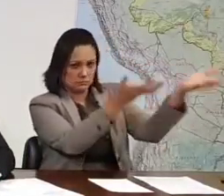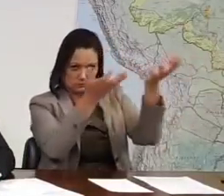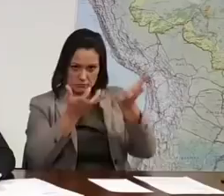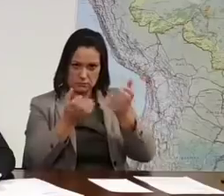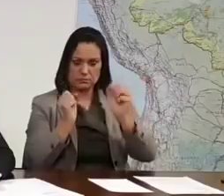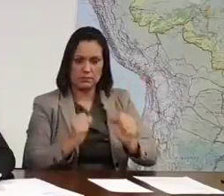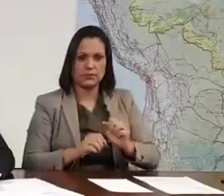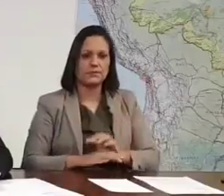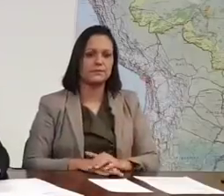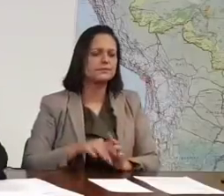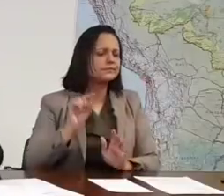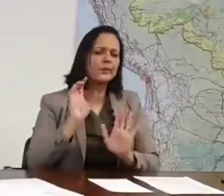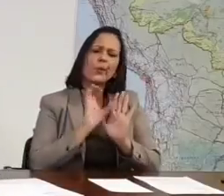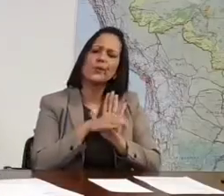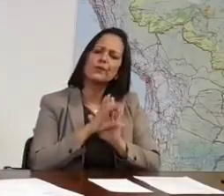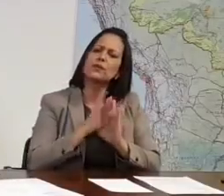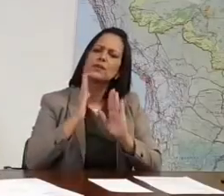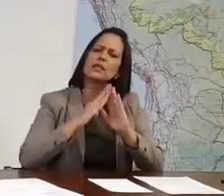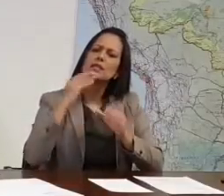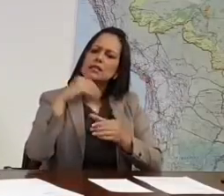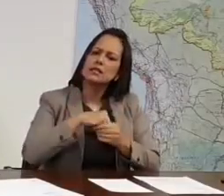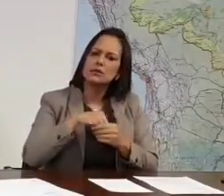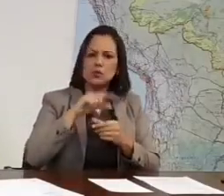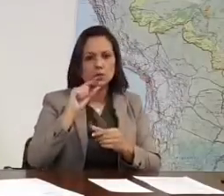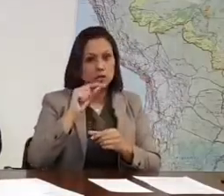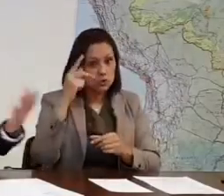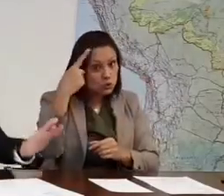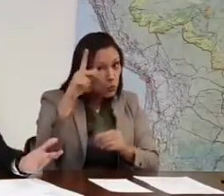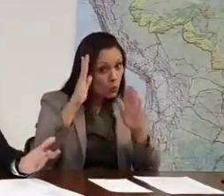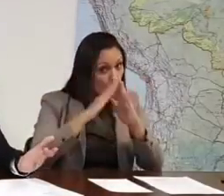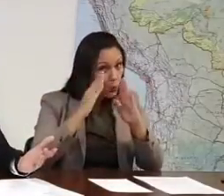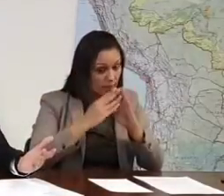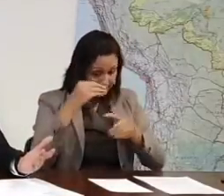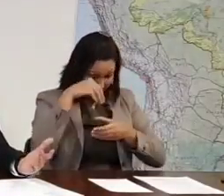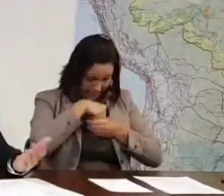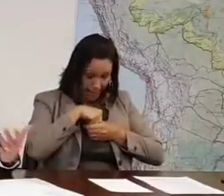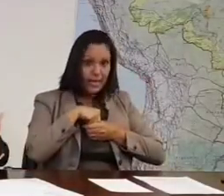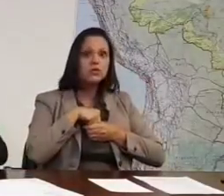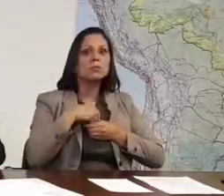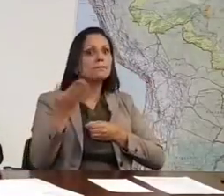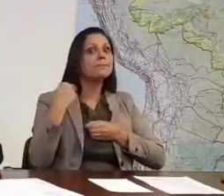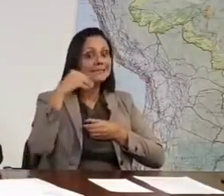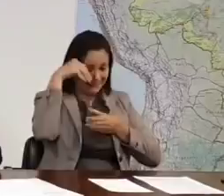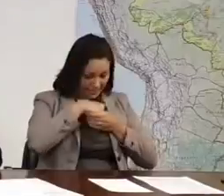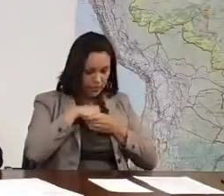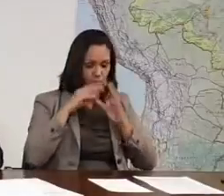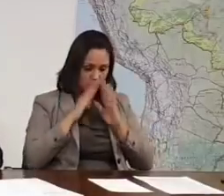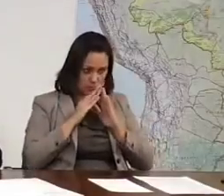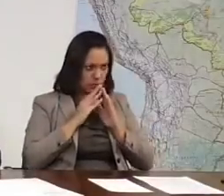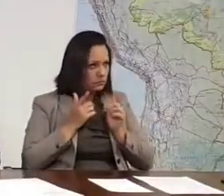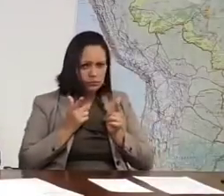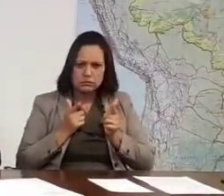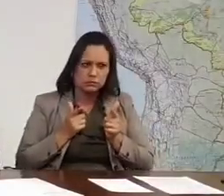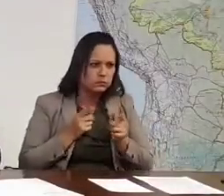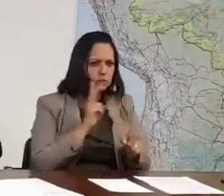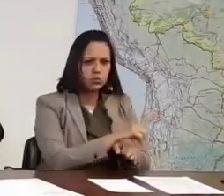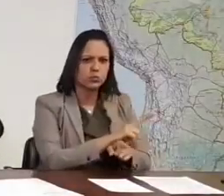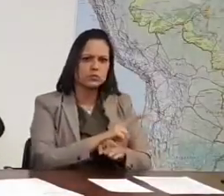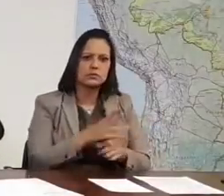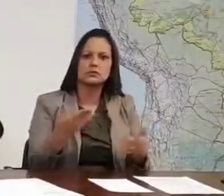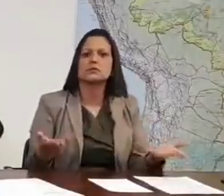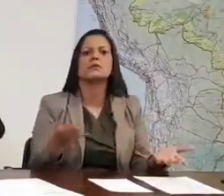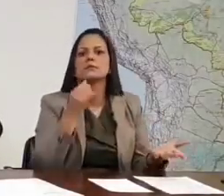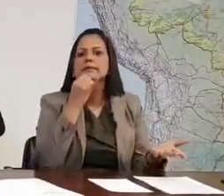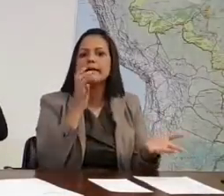Conceito de residência, né? Era o interior da residência tua, se não podia para o quintal, e no tocante à propriedade rural,